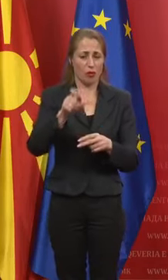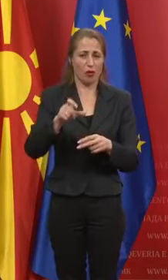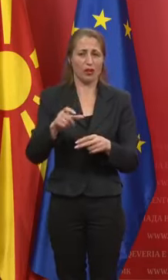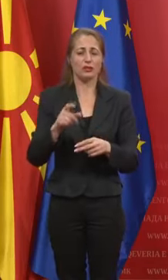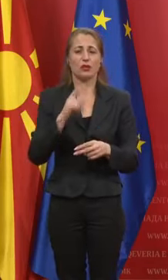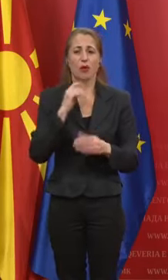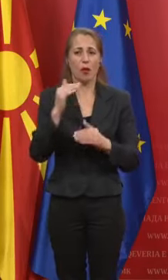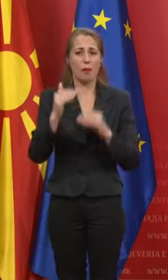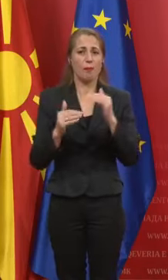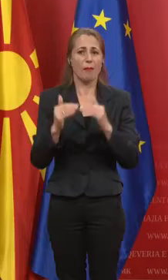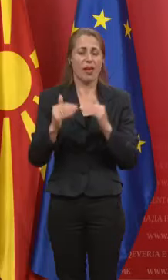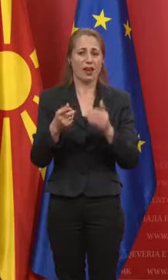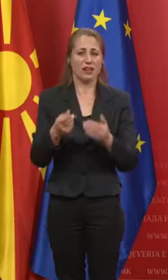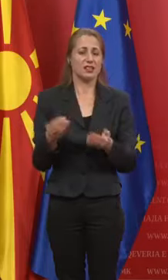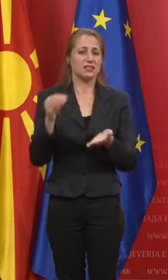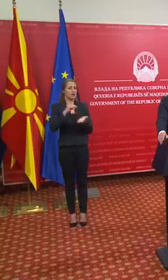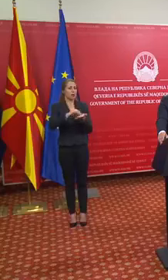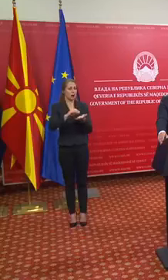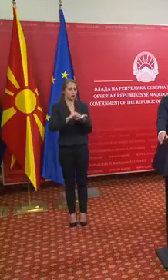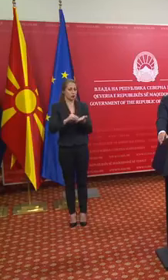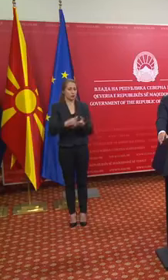прекршува.